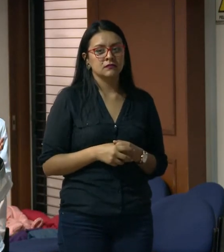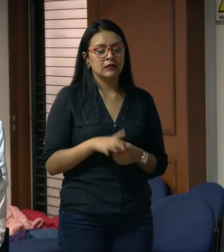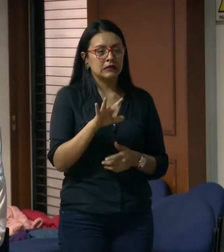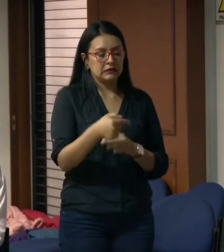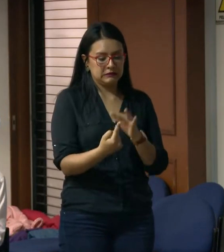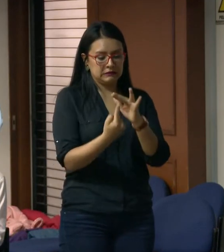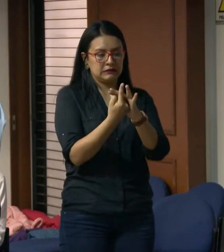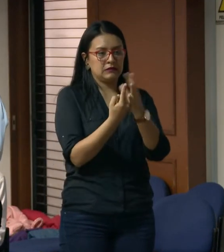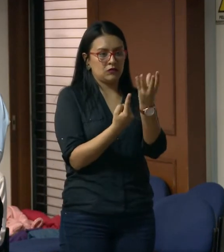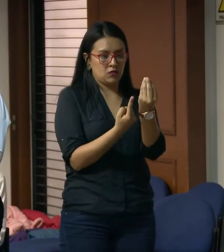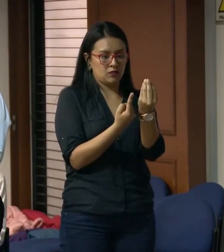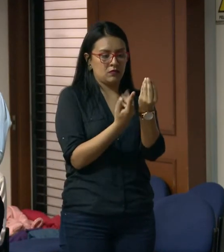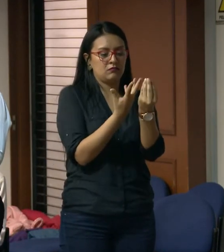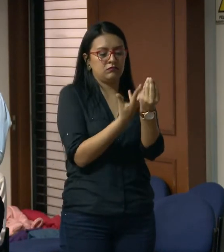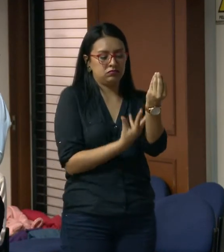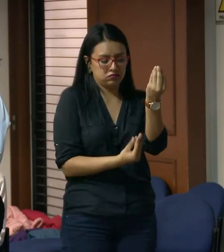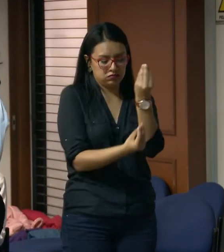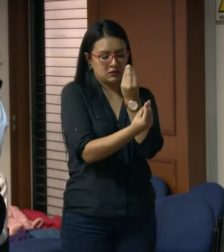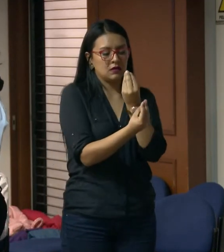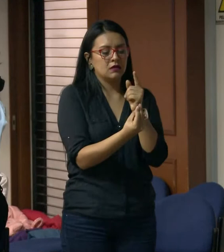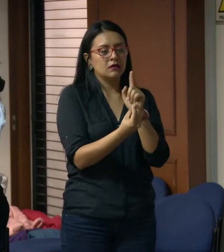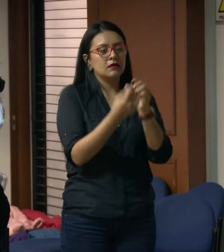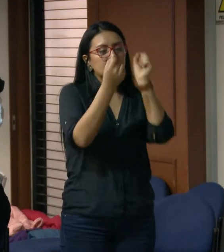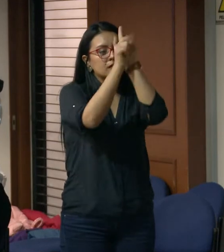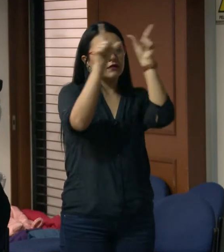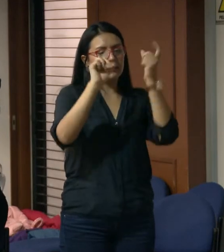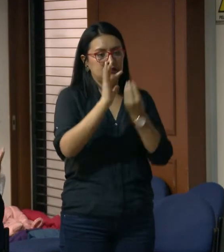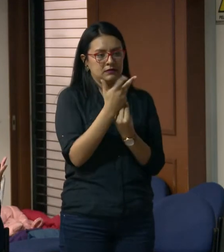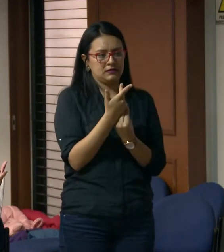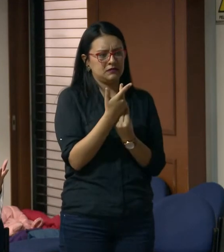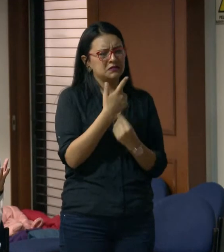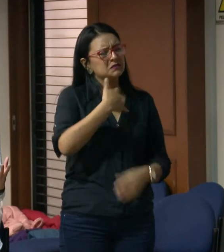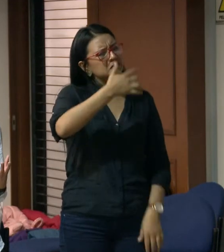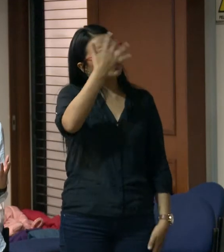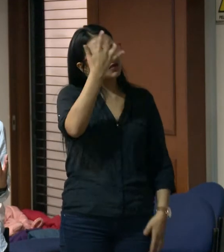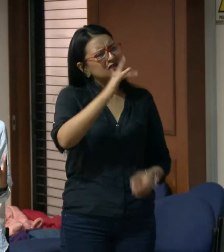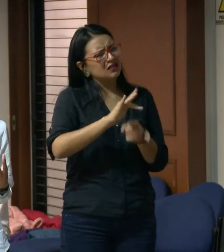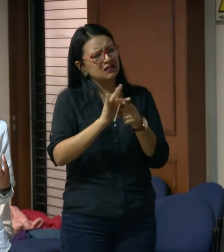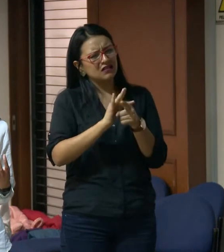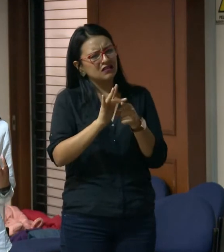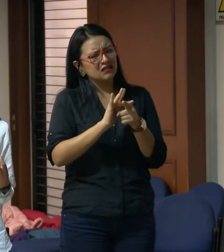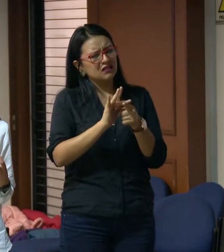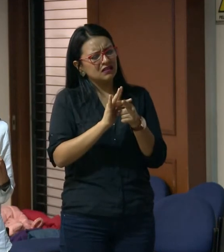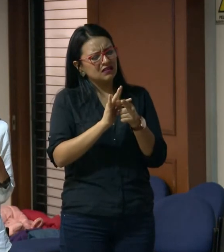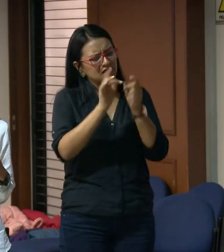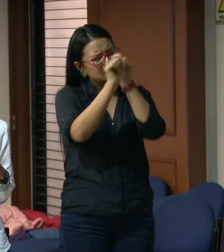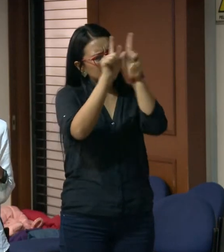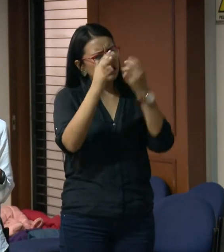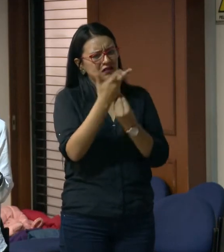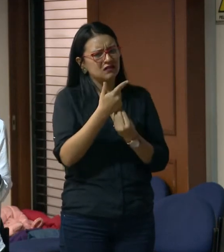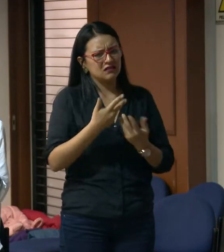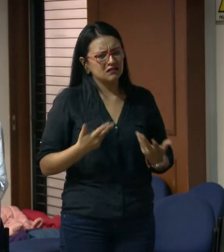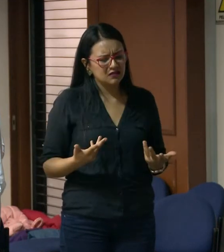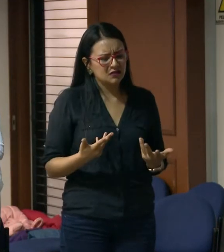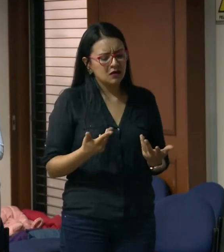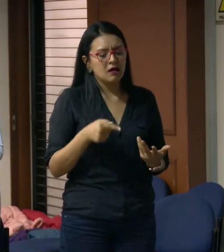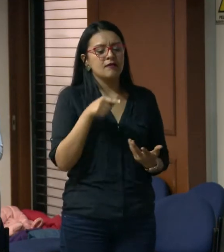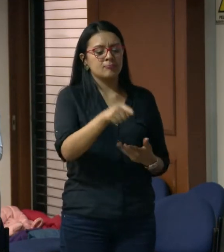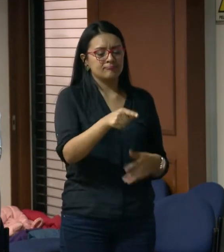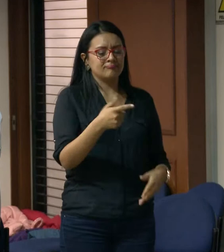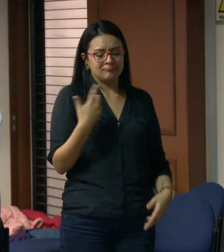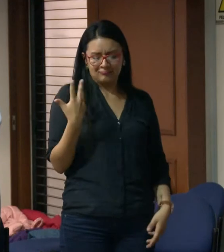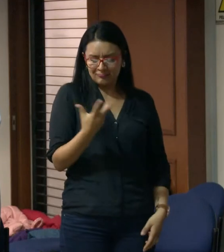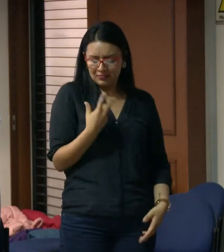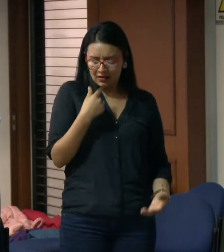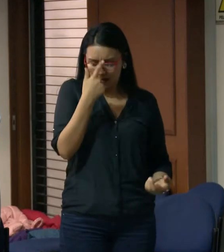surgió la subcategoría de lenguajes artísticos. ¿Por qué decidimos implementar los lenguajes artísticos? Los utilizamos como